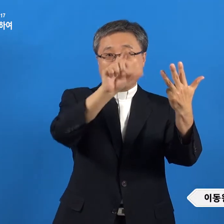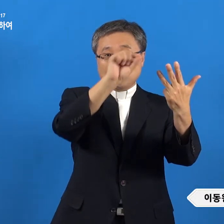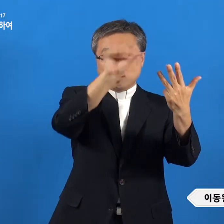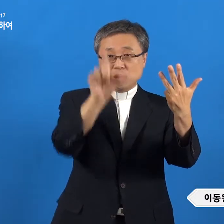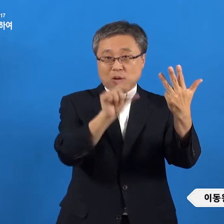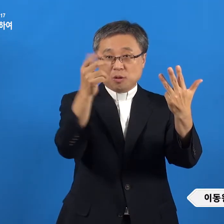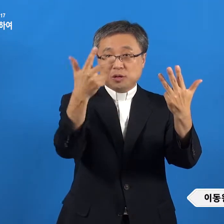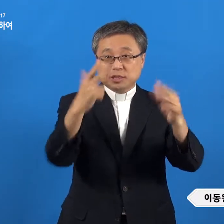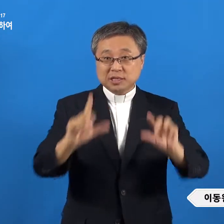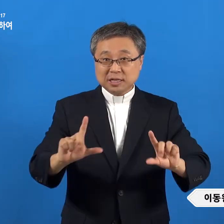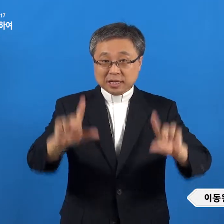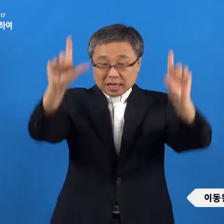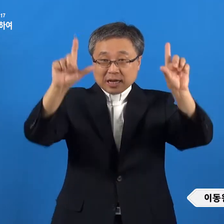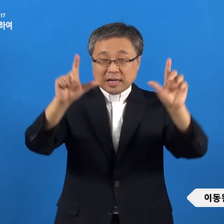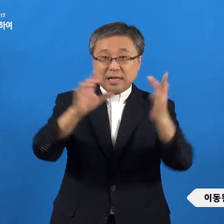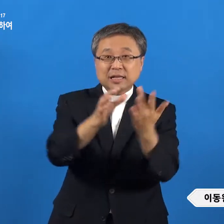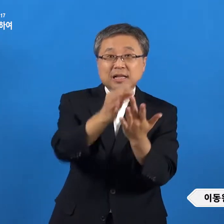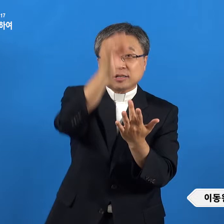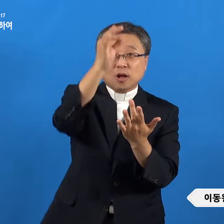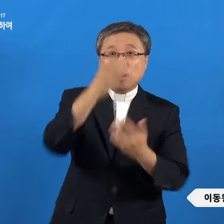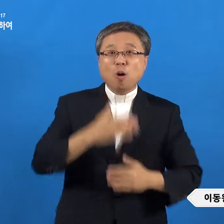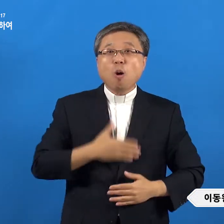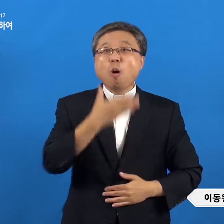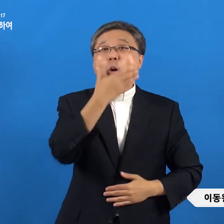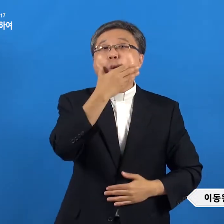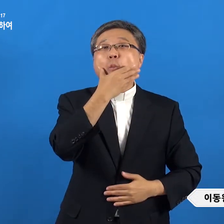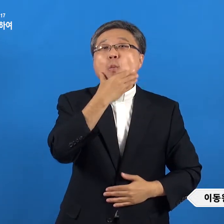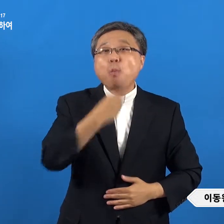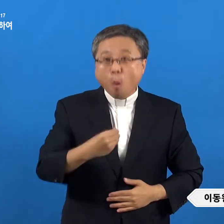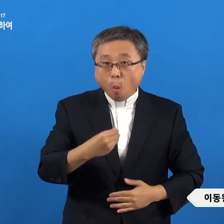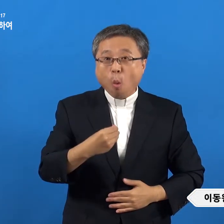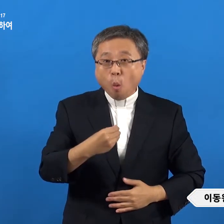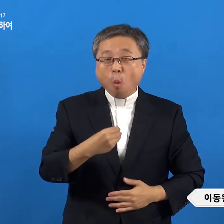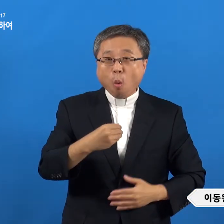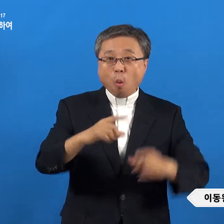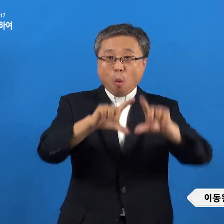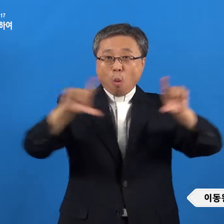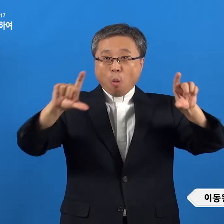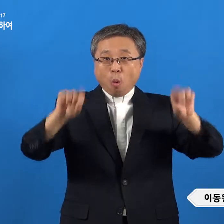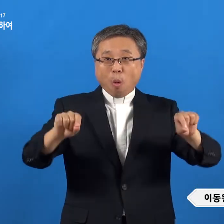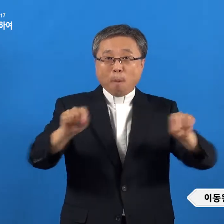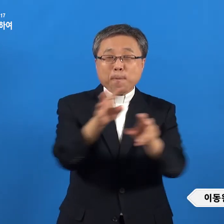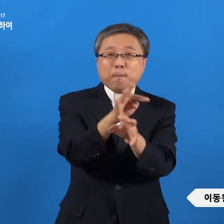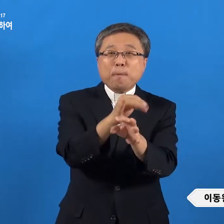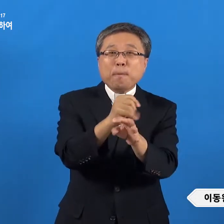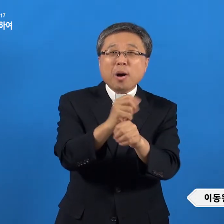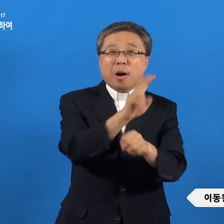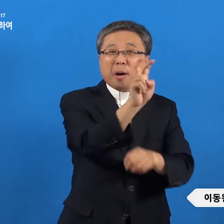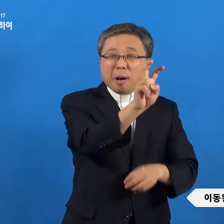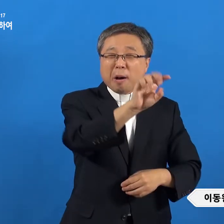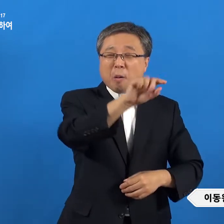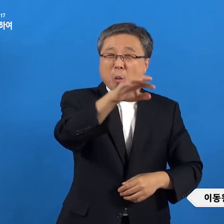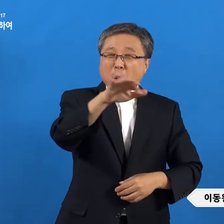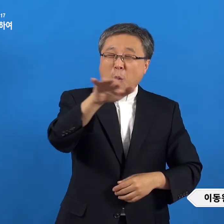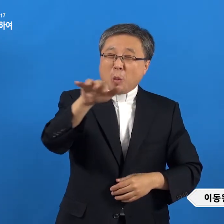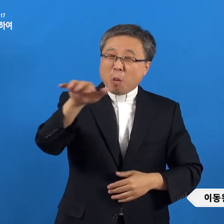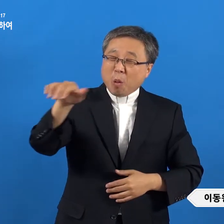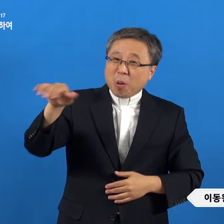그가 당첨된 복권 번호 13, 16, 22, 25, 31, 39를